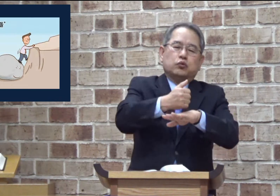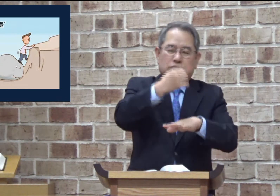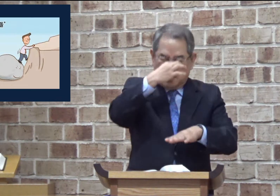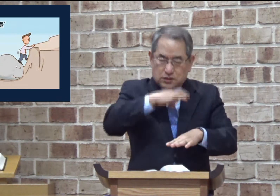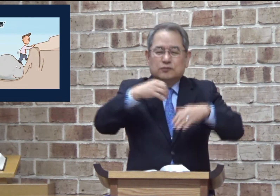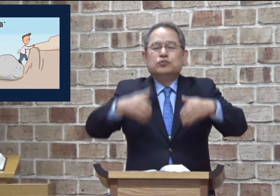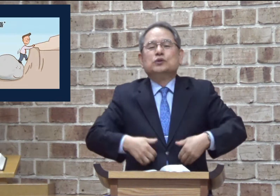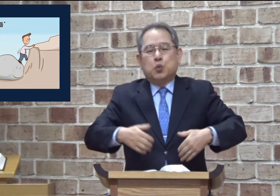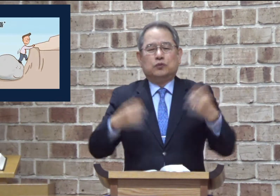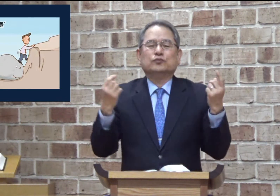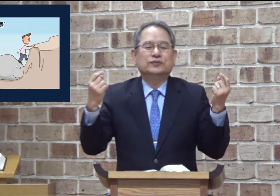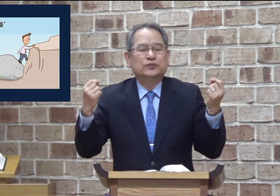결국